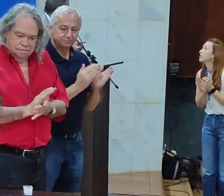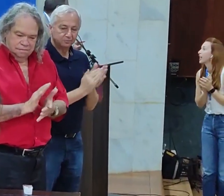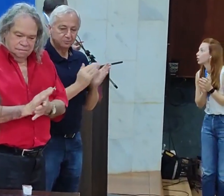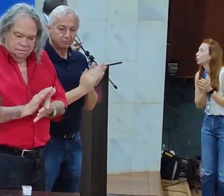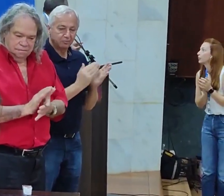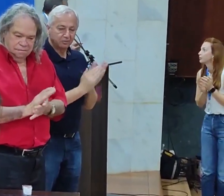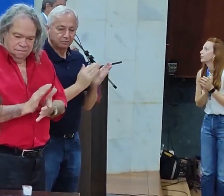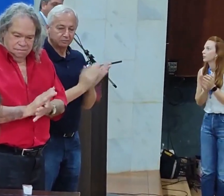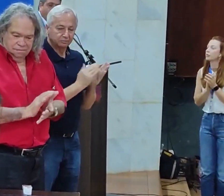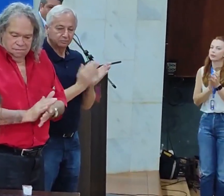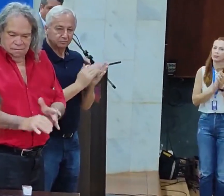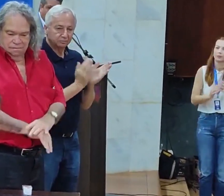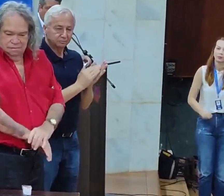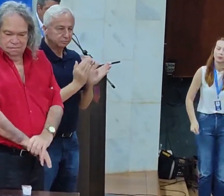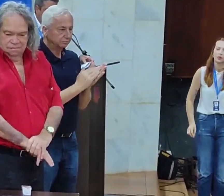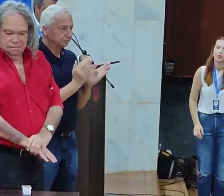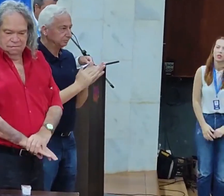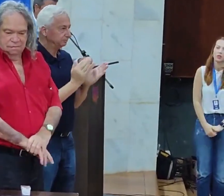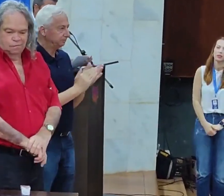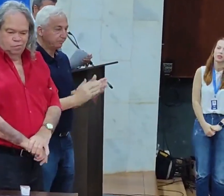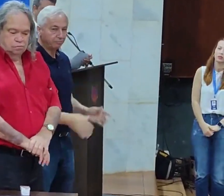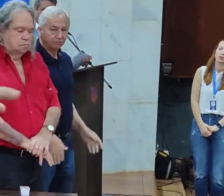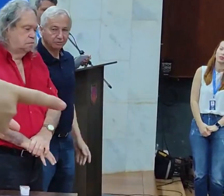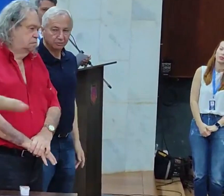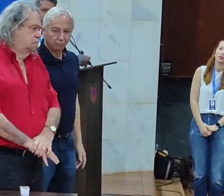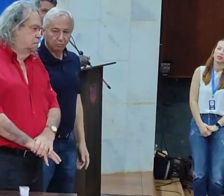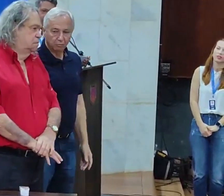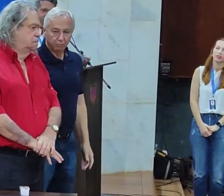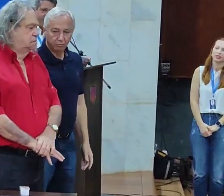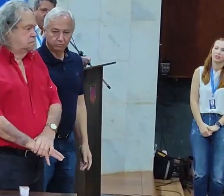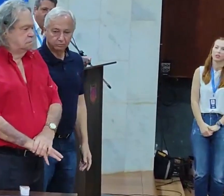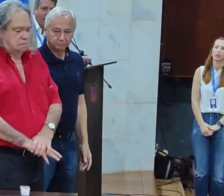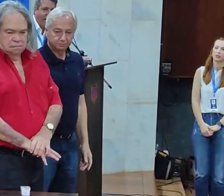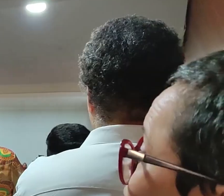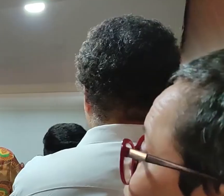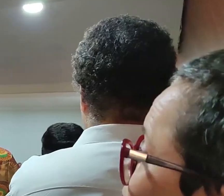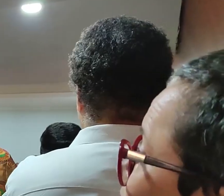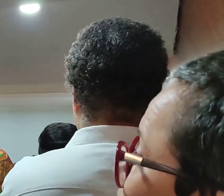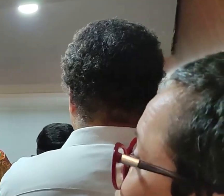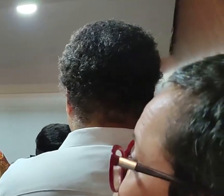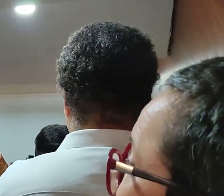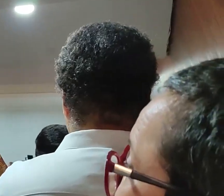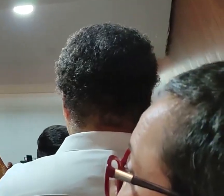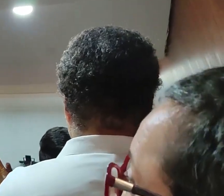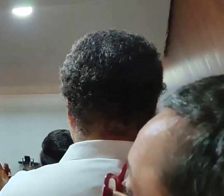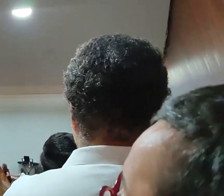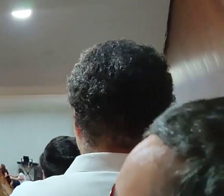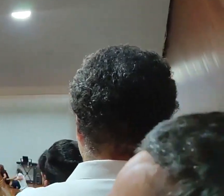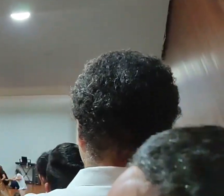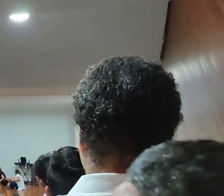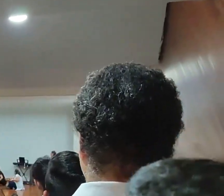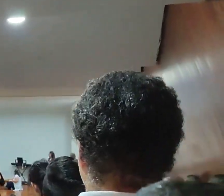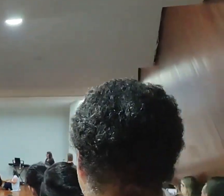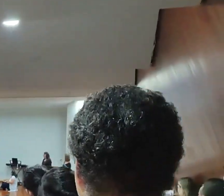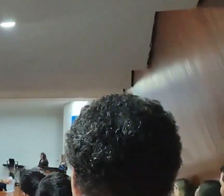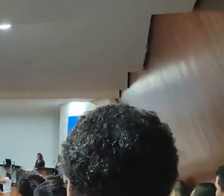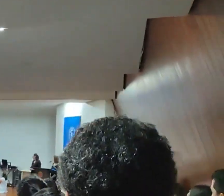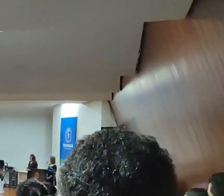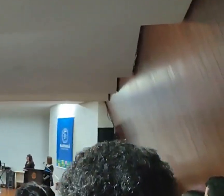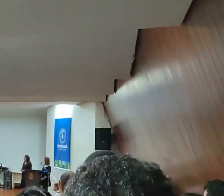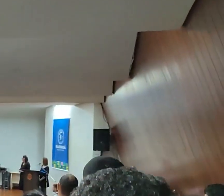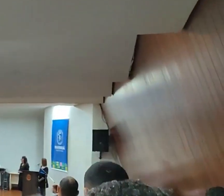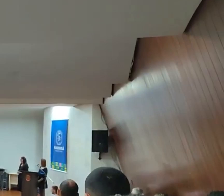da pioneira pasta da pessoa com deficiência, abriu seu discurso de posse. Ela não leu nada, falou diretamente